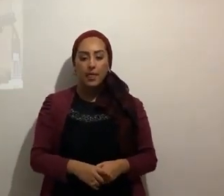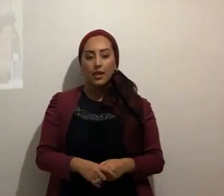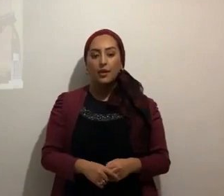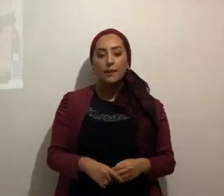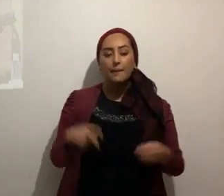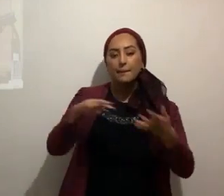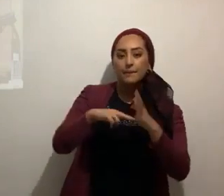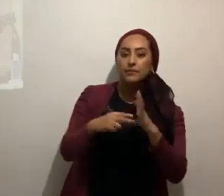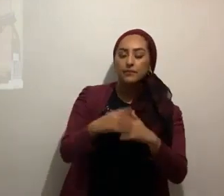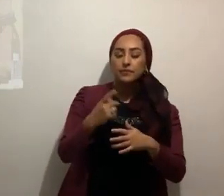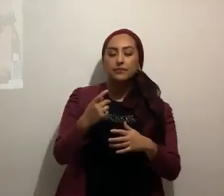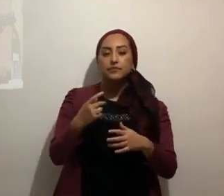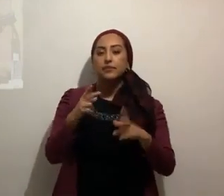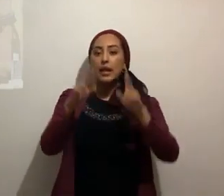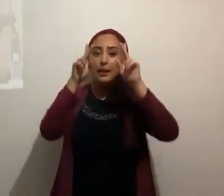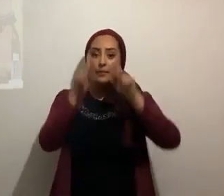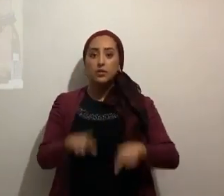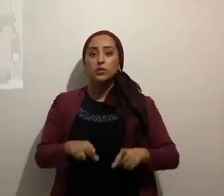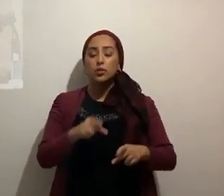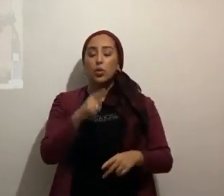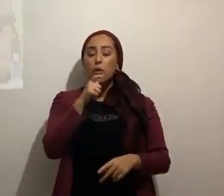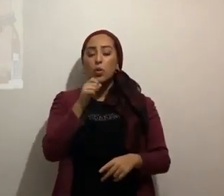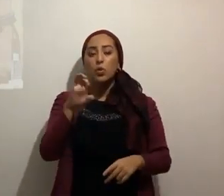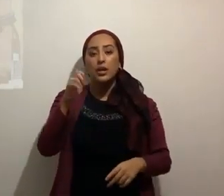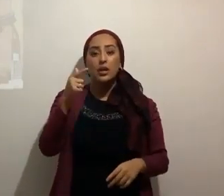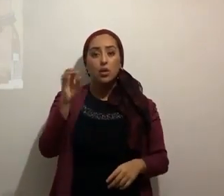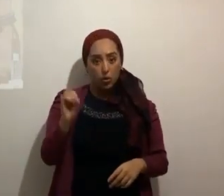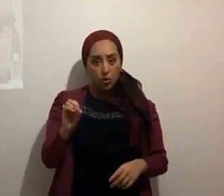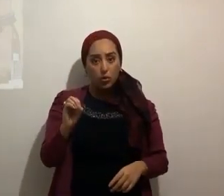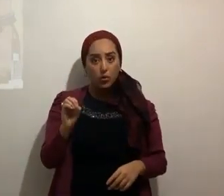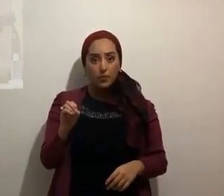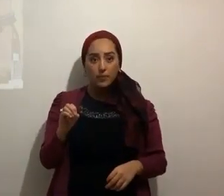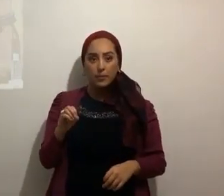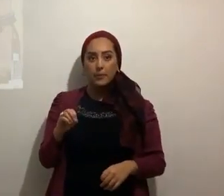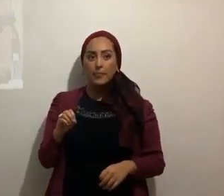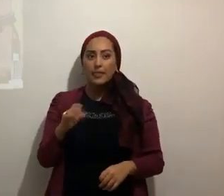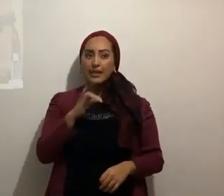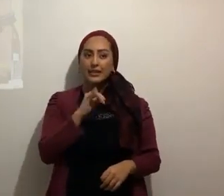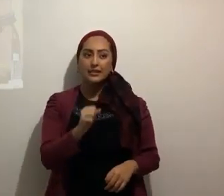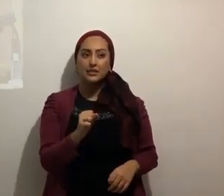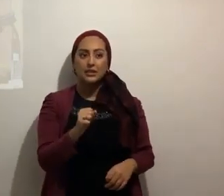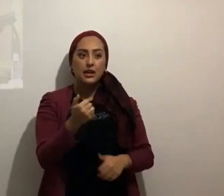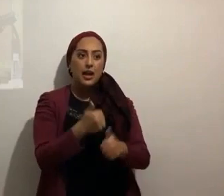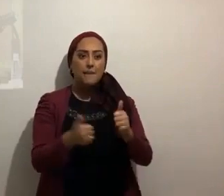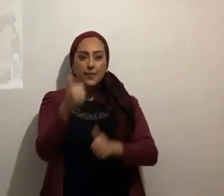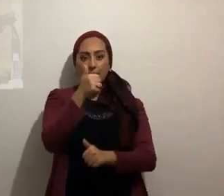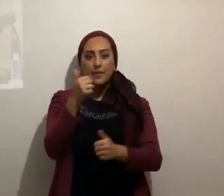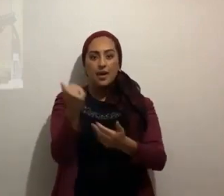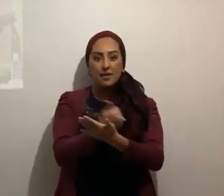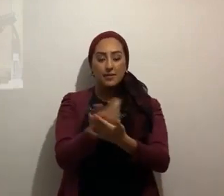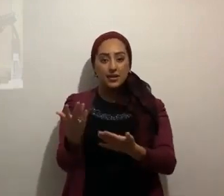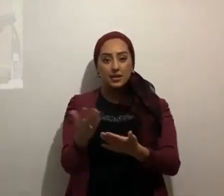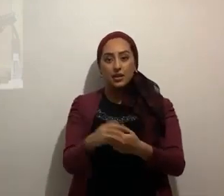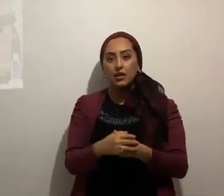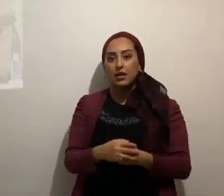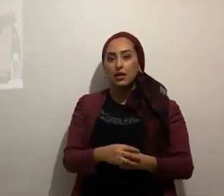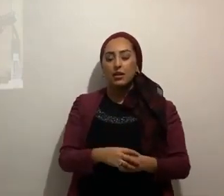la idea es que una persona que su ego está arriba de todo,